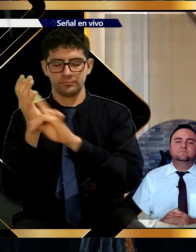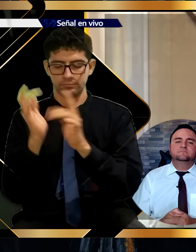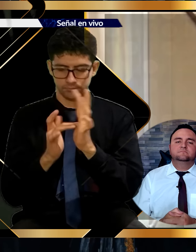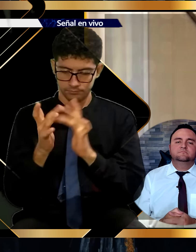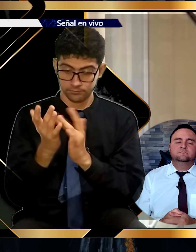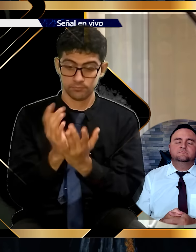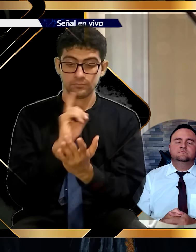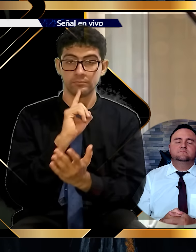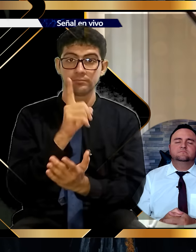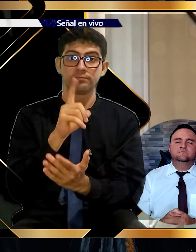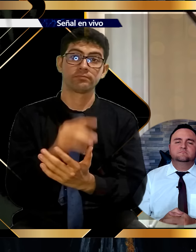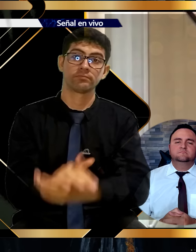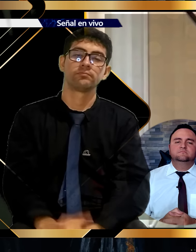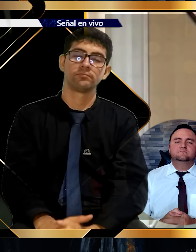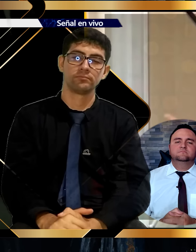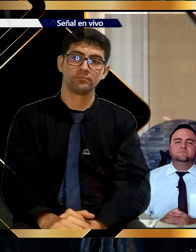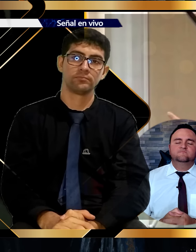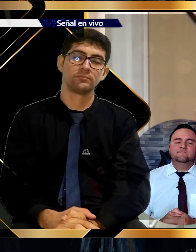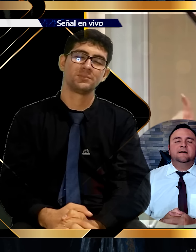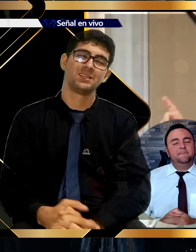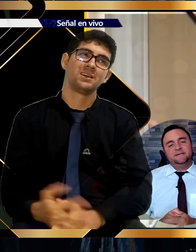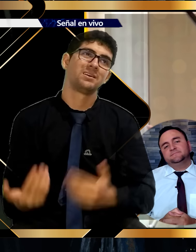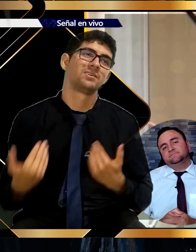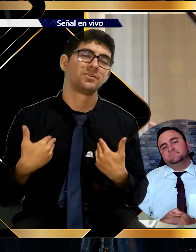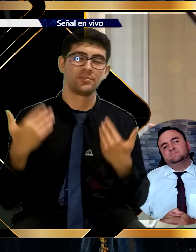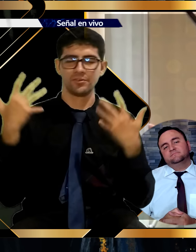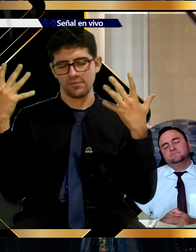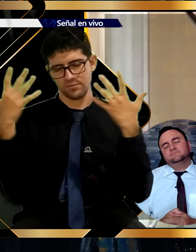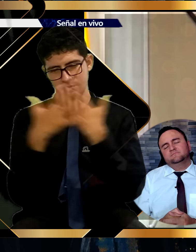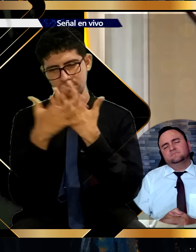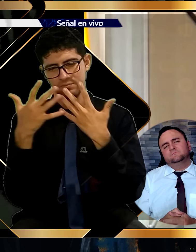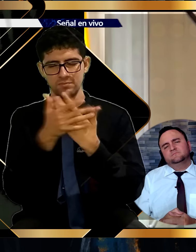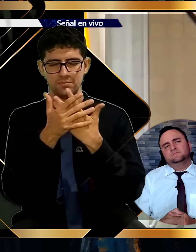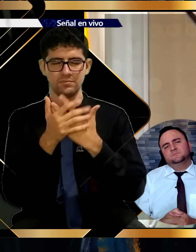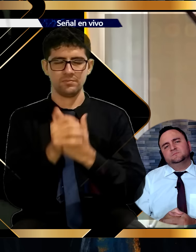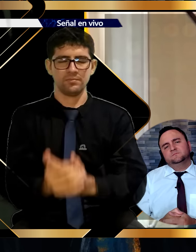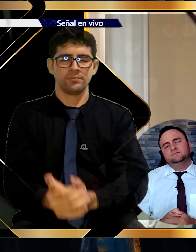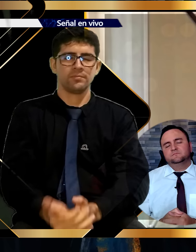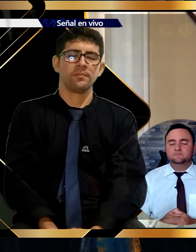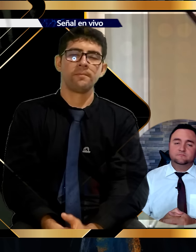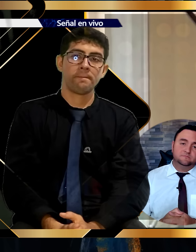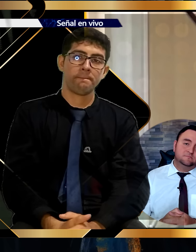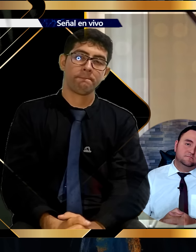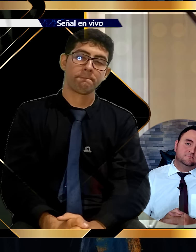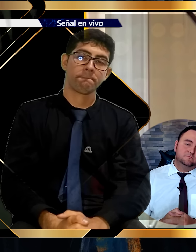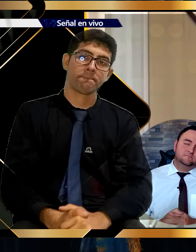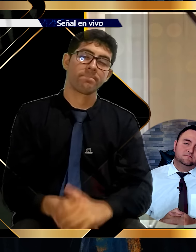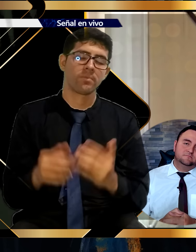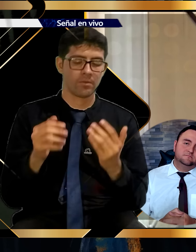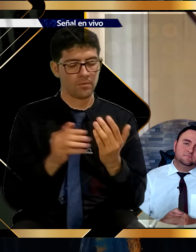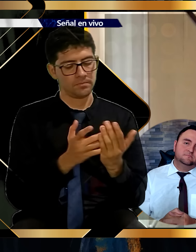vez. Lo que pasa es que nosotros los confundimos, los eventos. Y como tenemos himnarios que no son